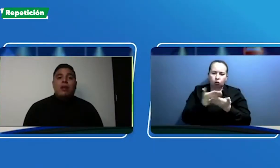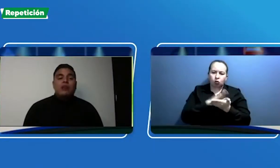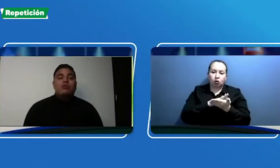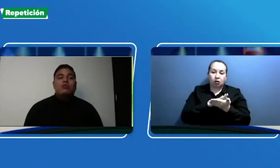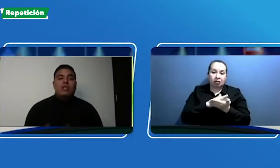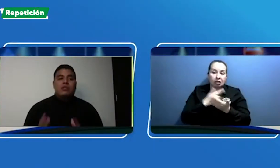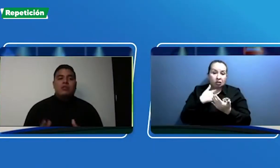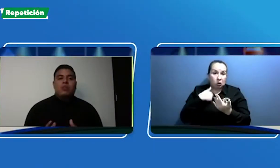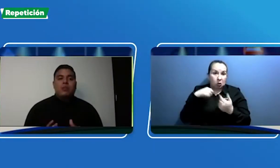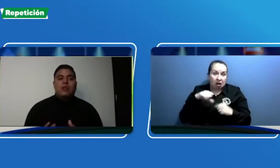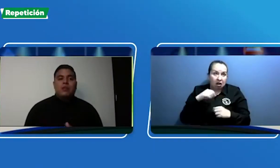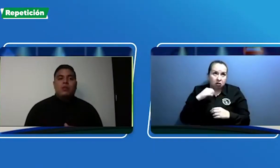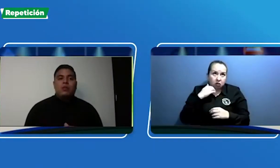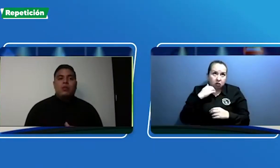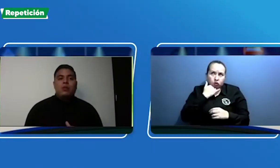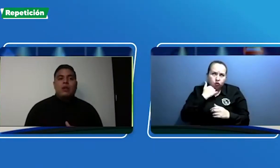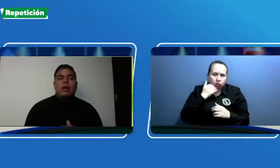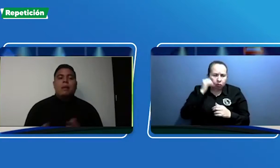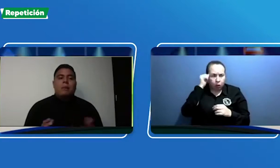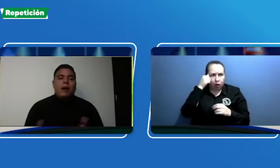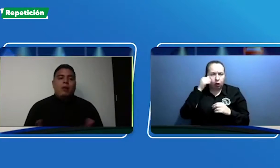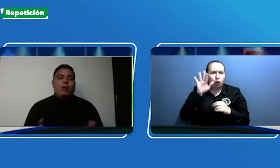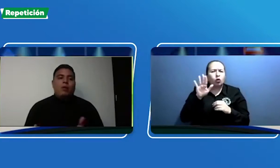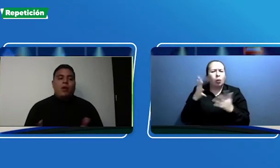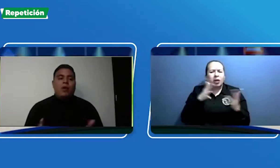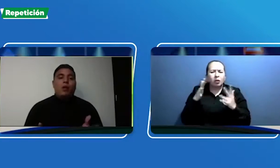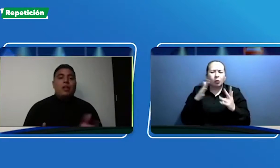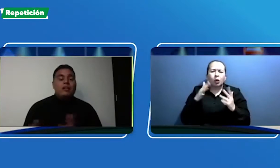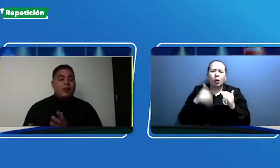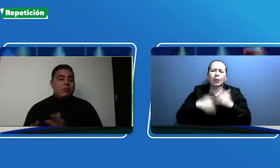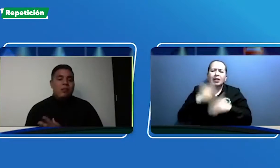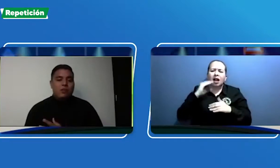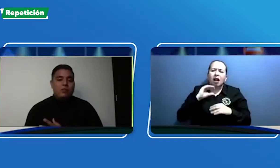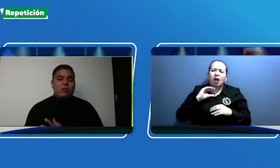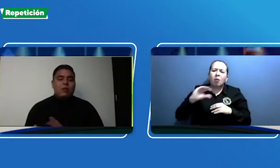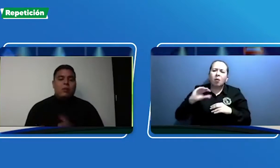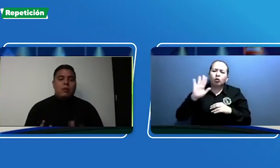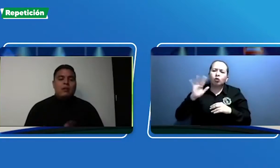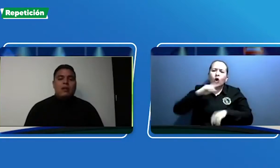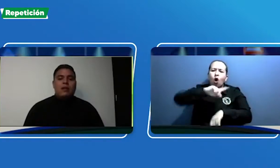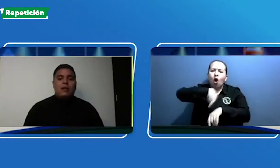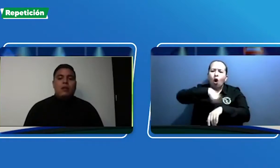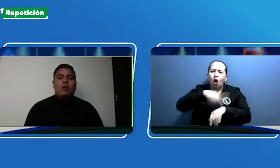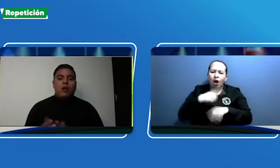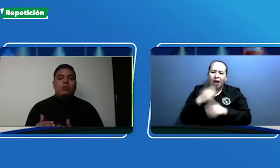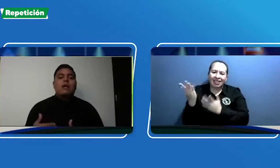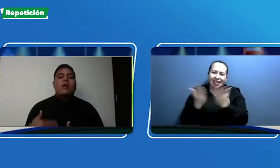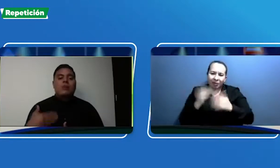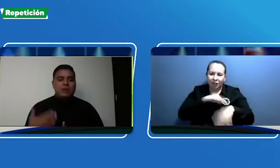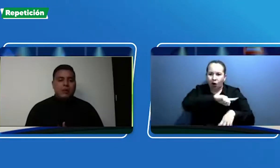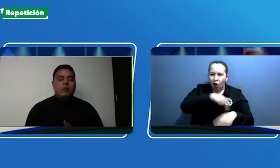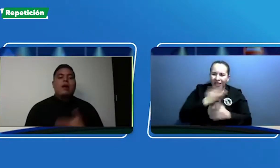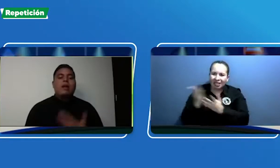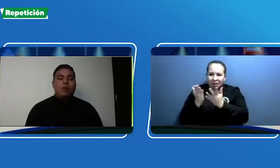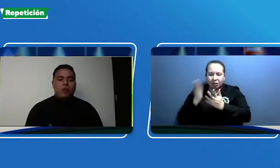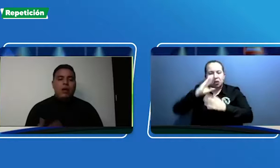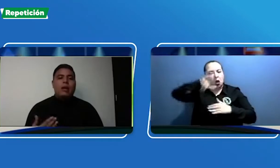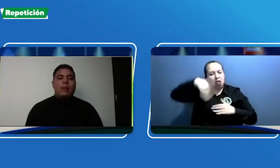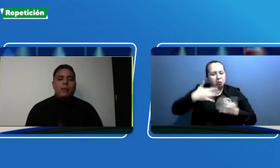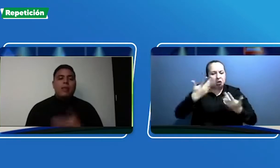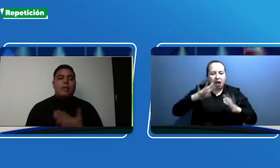estoy mal en sus inicios comenzaron con el pago hora-servicio por así decirlo luego ya comenzaron a